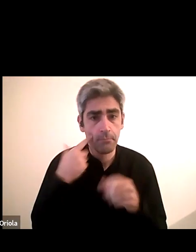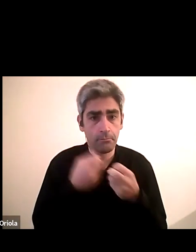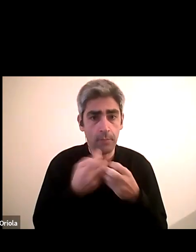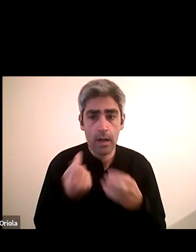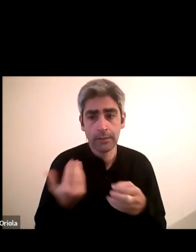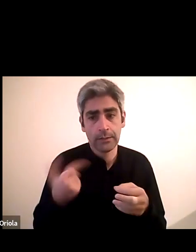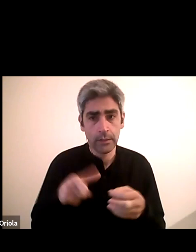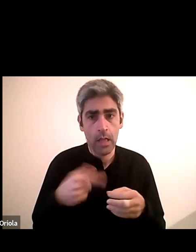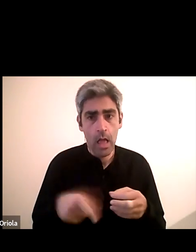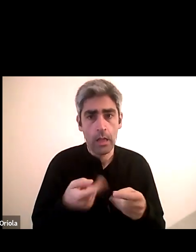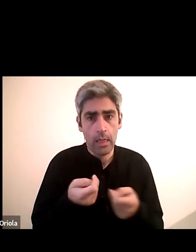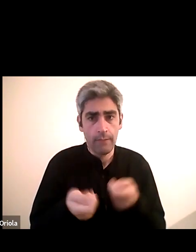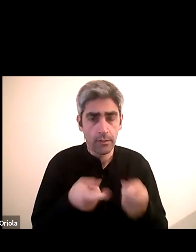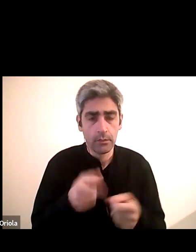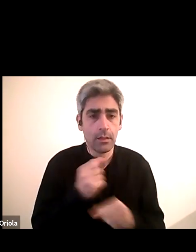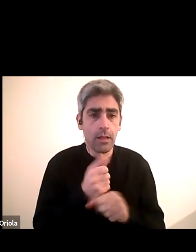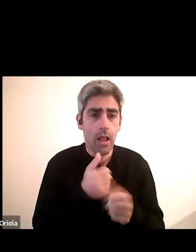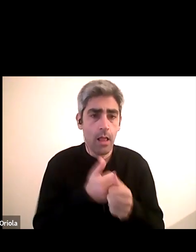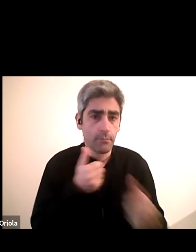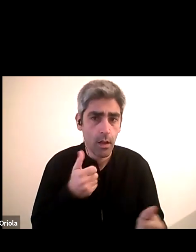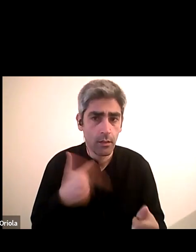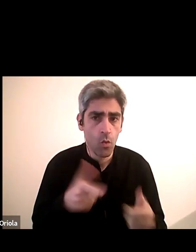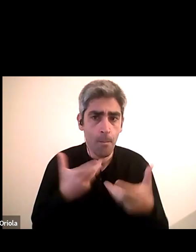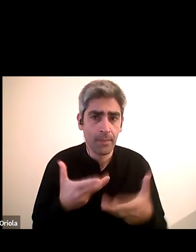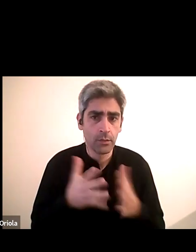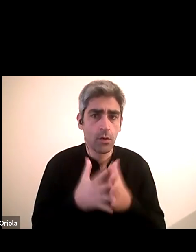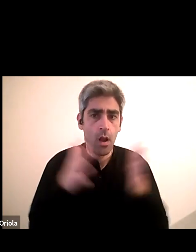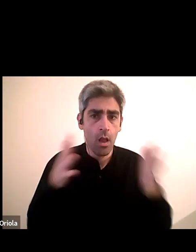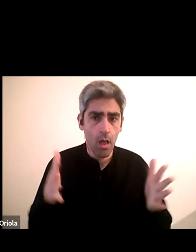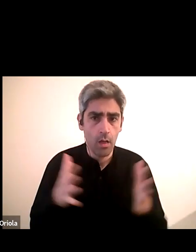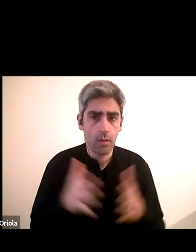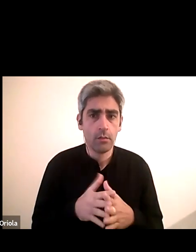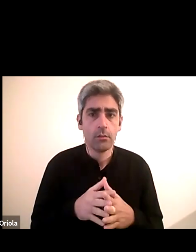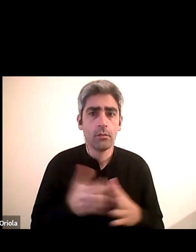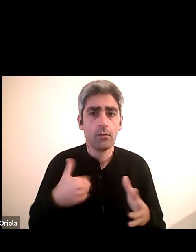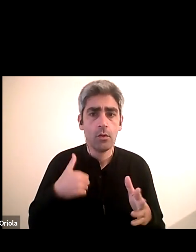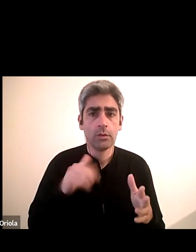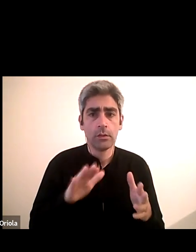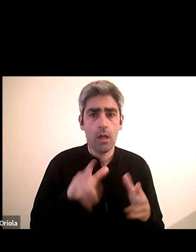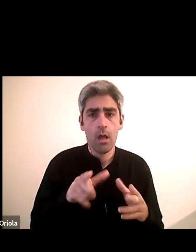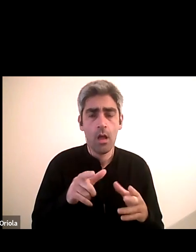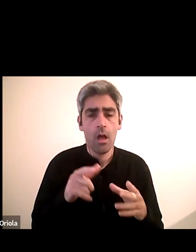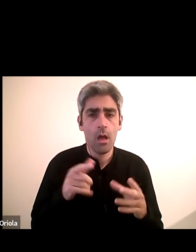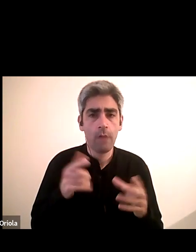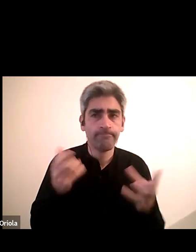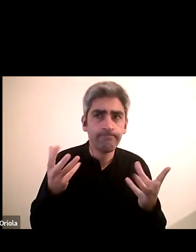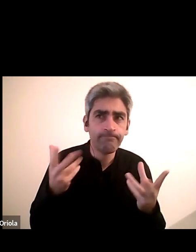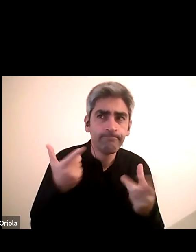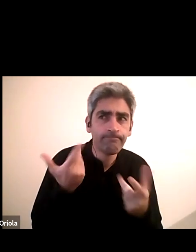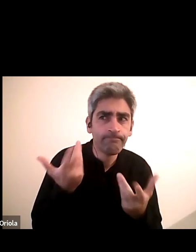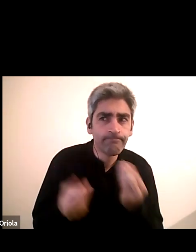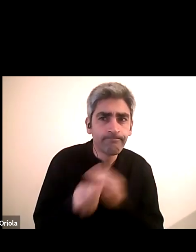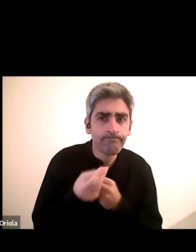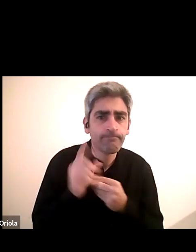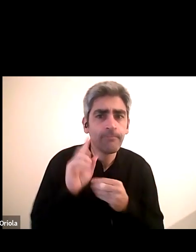recentes, como é o caso do teletrabalho, que tem agora um peso enorme e estamos perante uma nebulosa quanto ao que vai